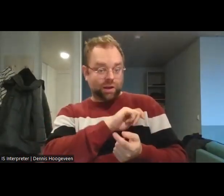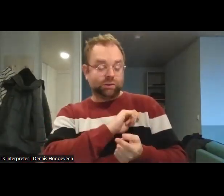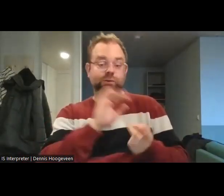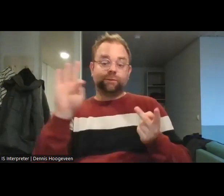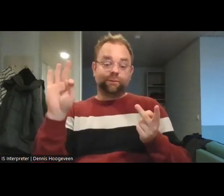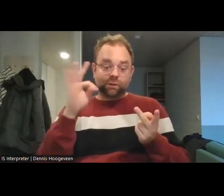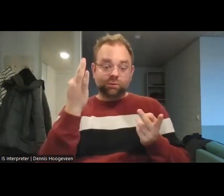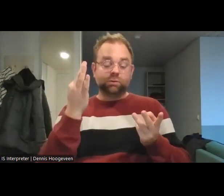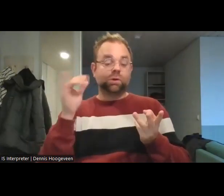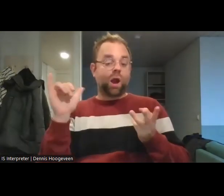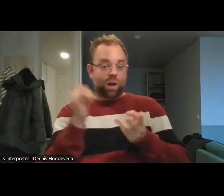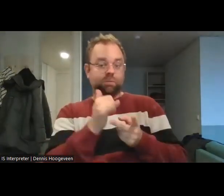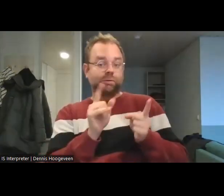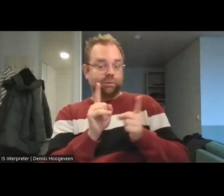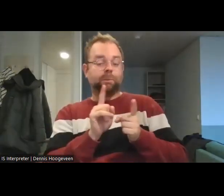chance de le faire.